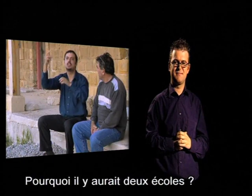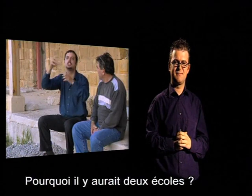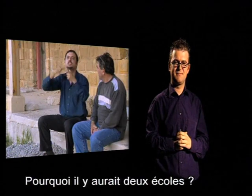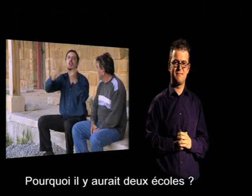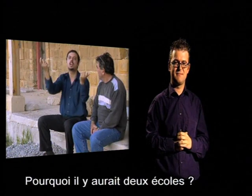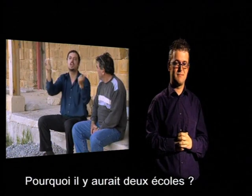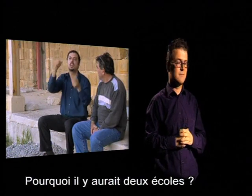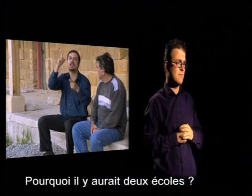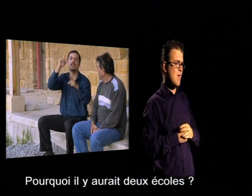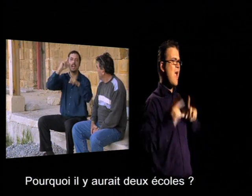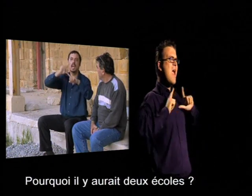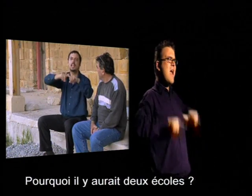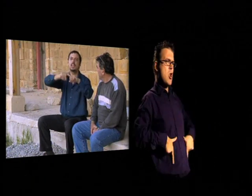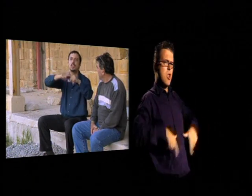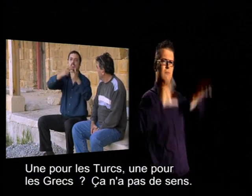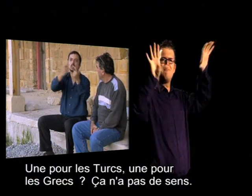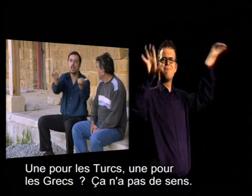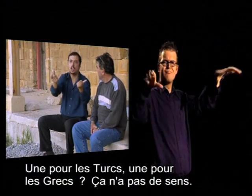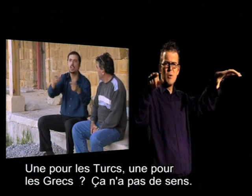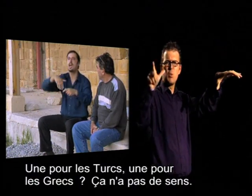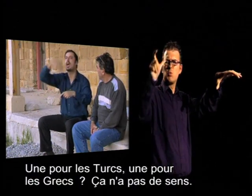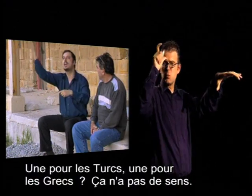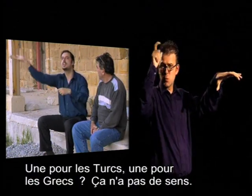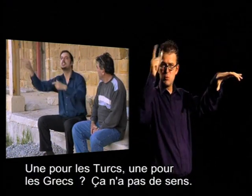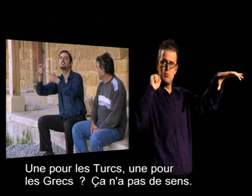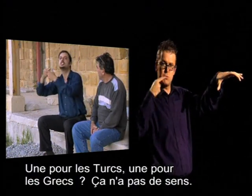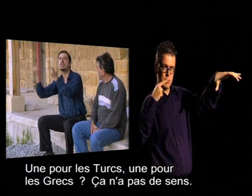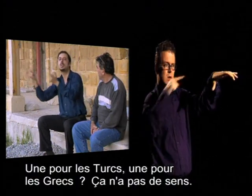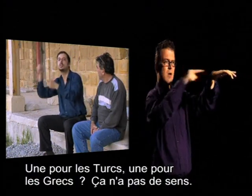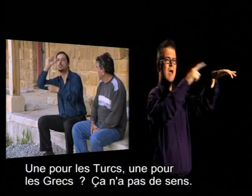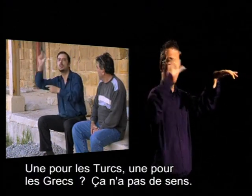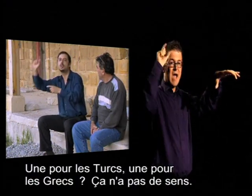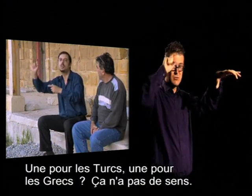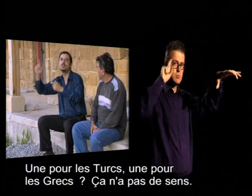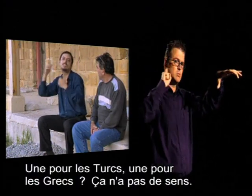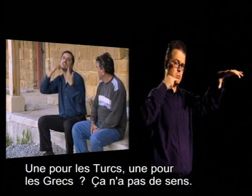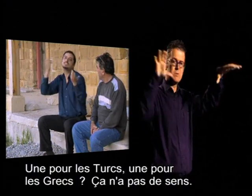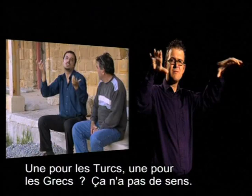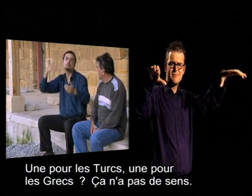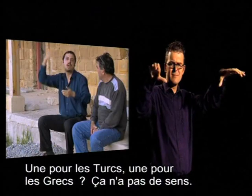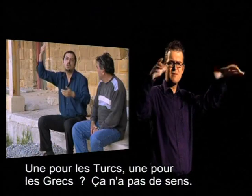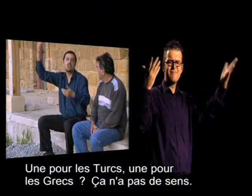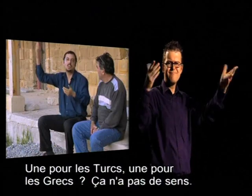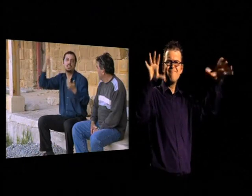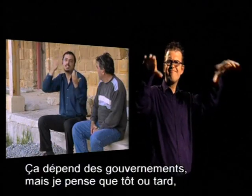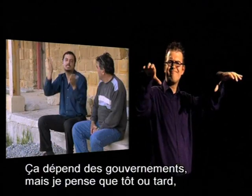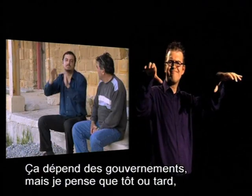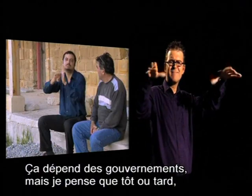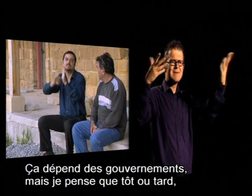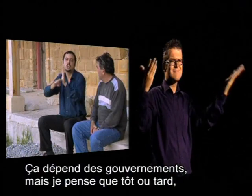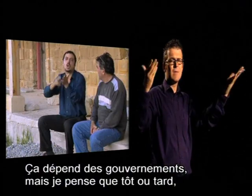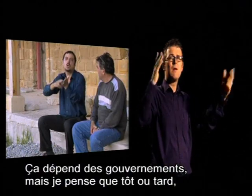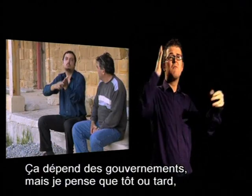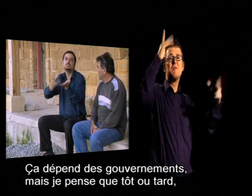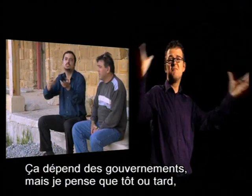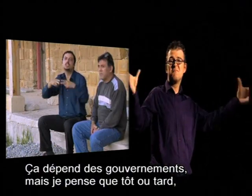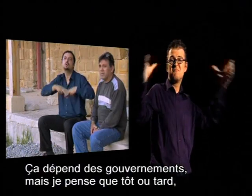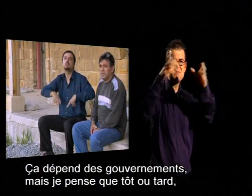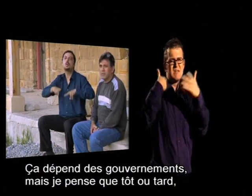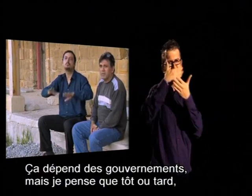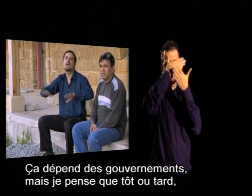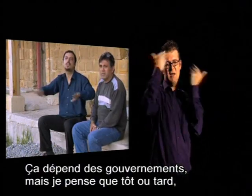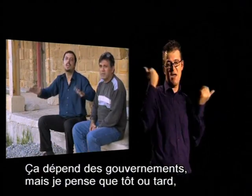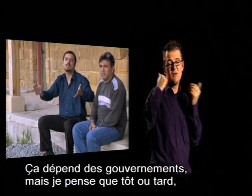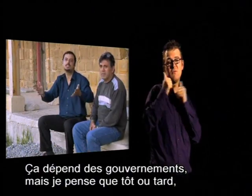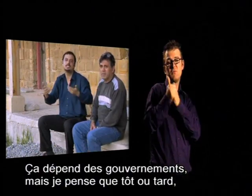Pourquoi il y aurait deux écoles ? Une pour les turcs, une pour les grecs. Ça n'a pas de sens. Bien sûr, ça dépend des gouvernements.